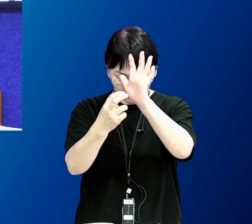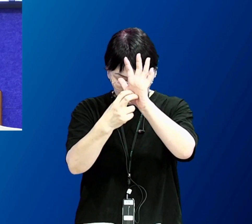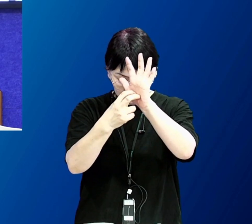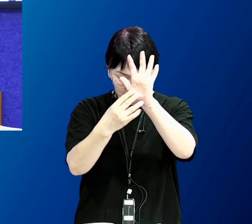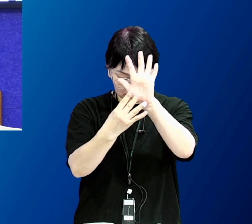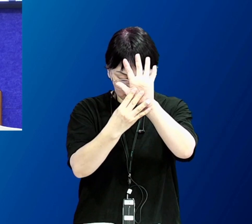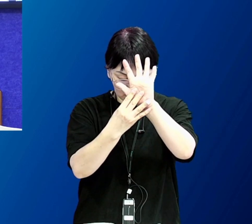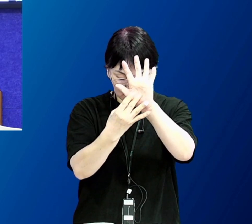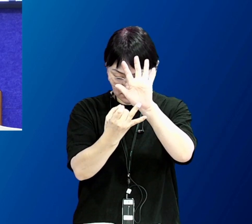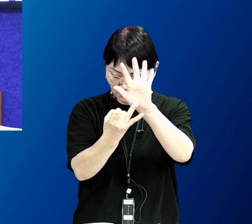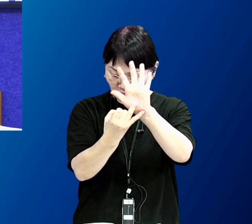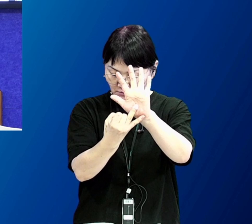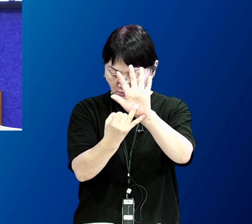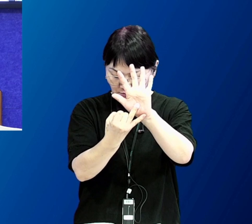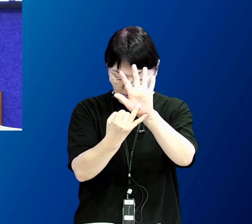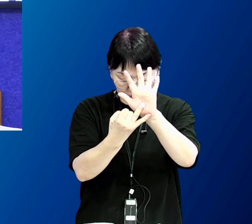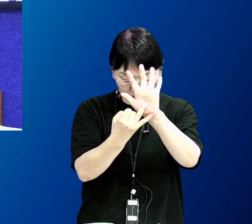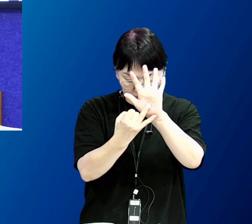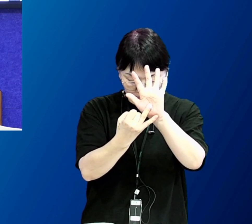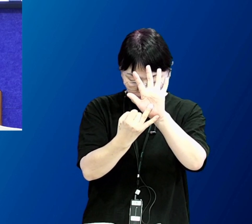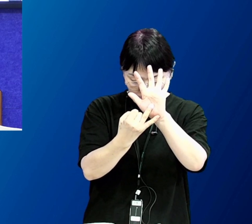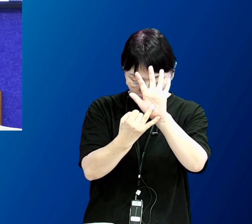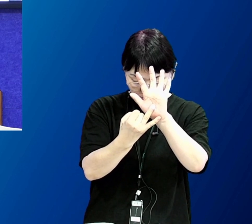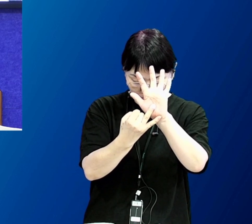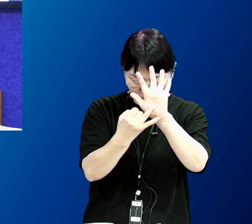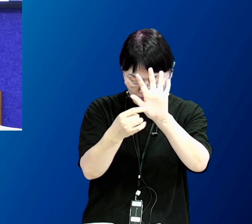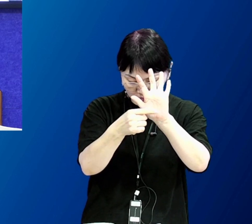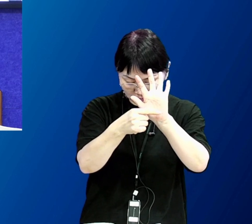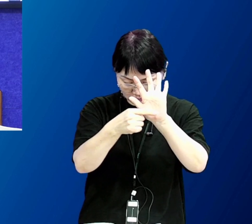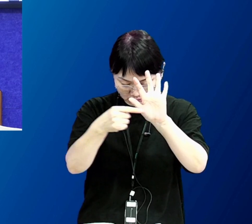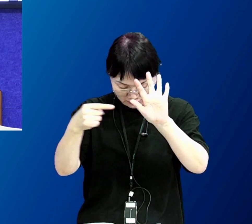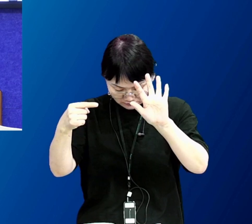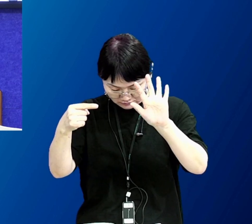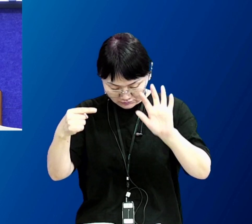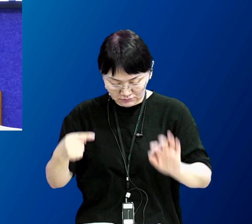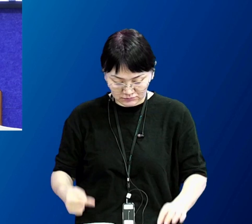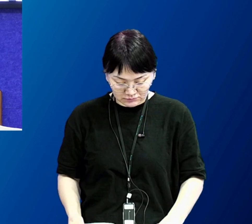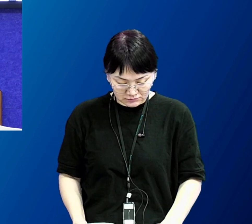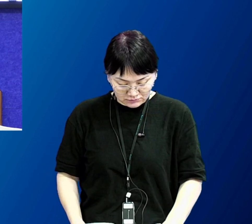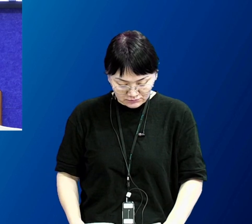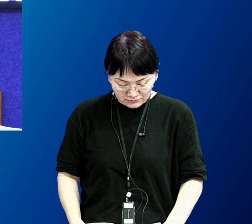Дуулал 119-ийн 97-оос.